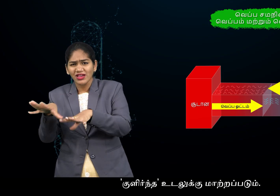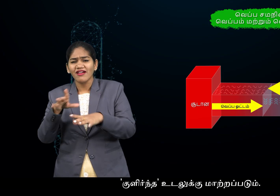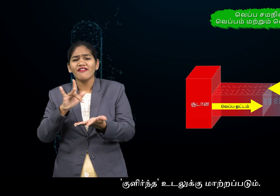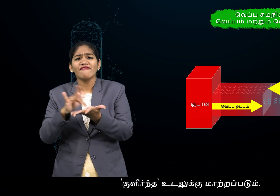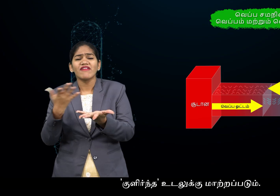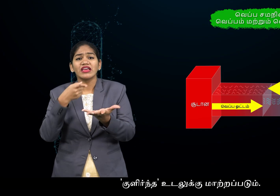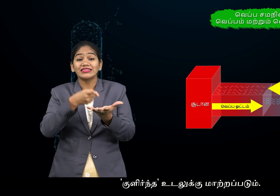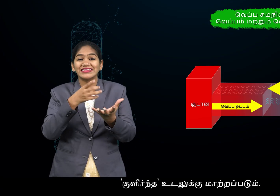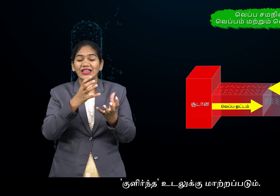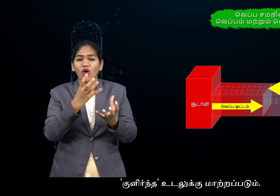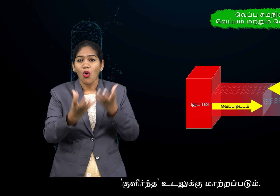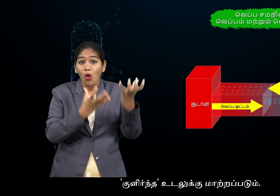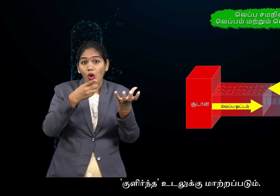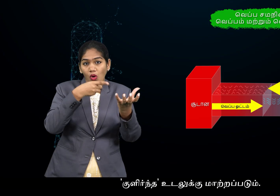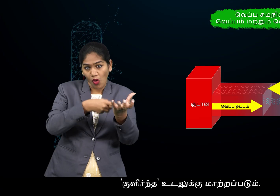குளிர்ந்த உடலுக்கு மாற்றப்படும்.